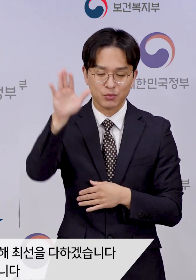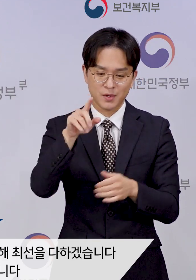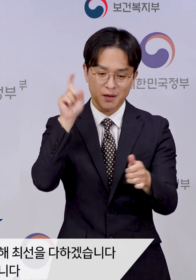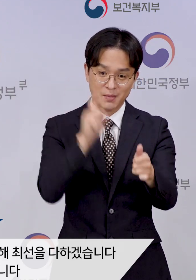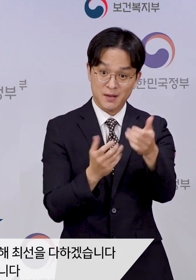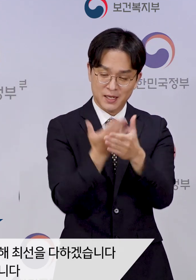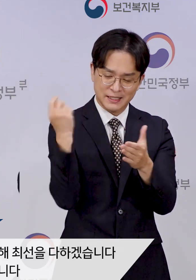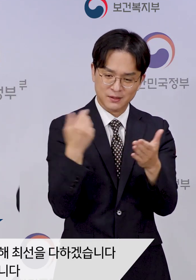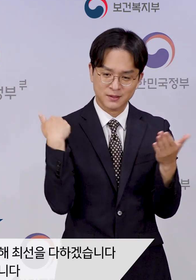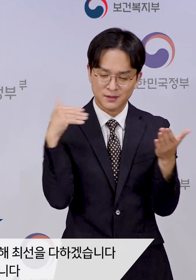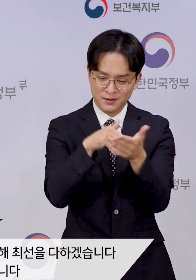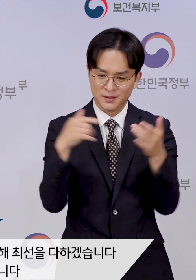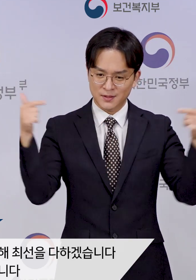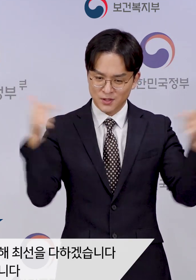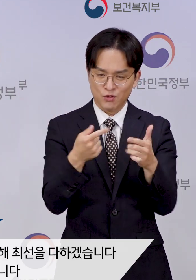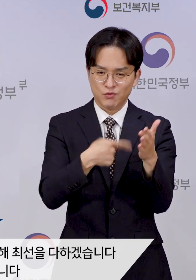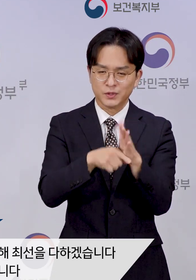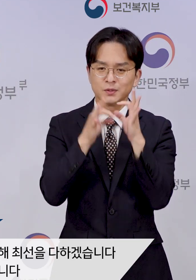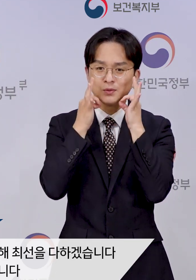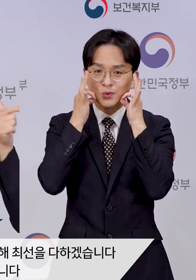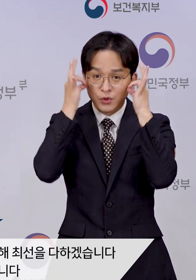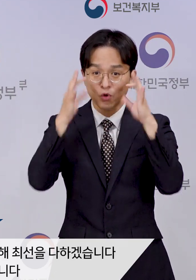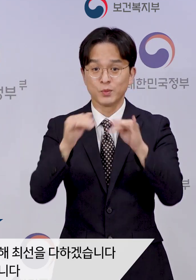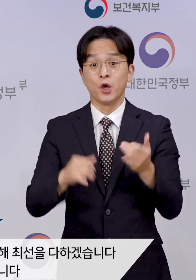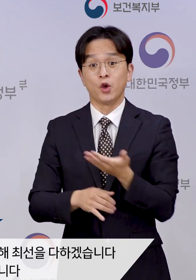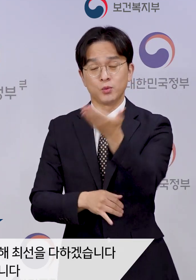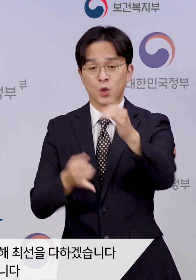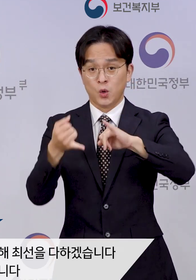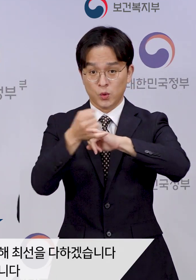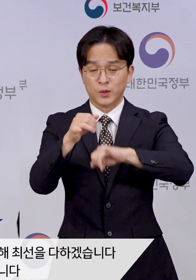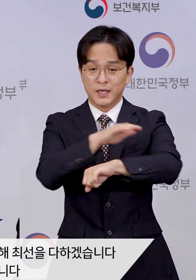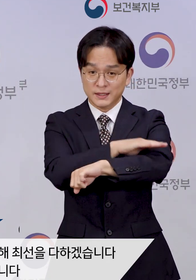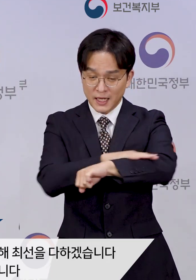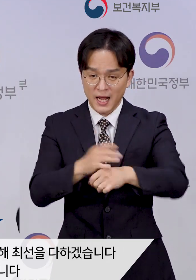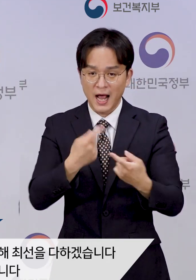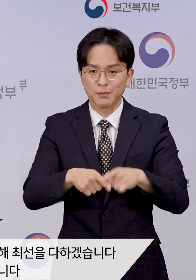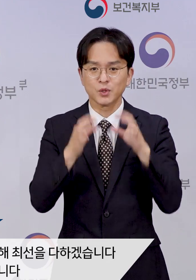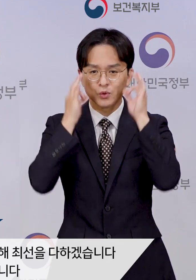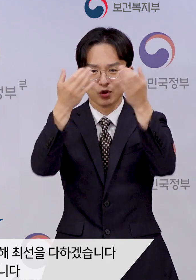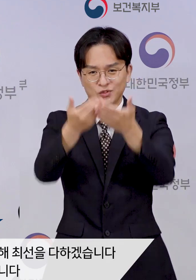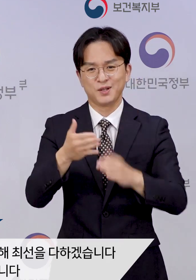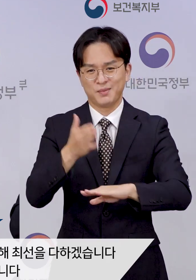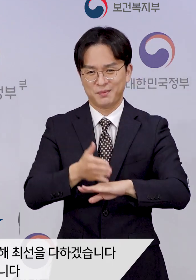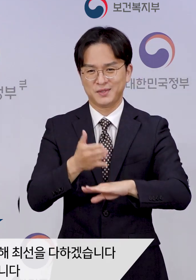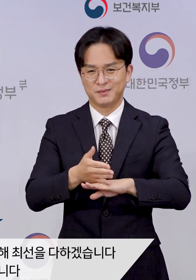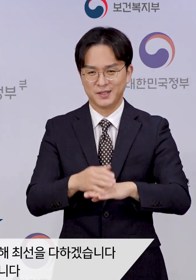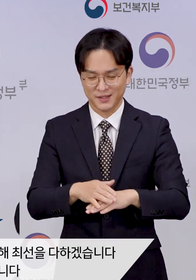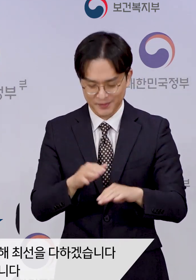국민 여러분들께서도 힘을 합쳐 함께 노력해 주시기 바랍니다. 감사합니다.